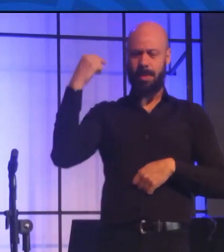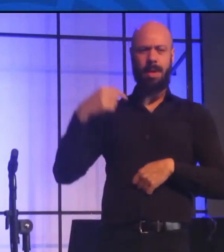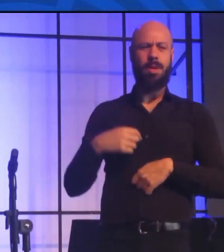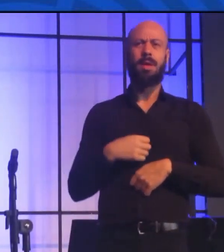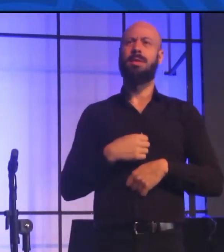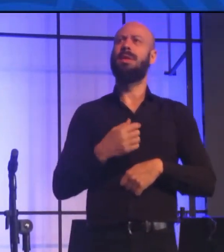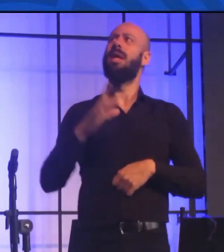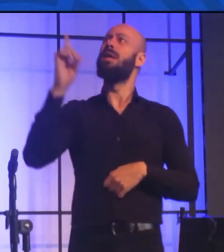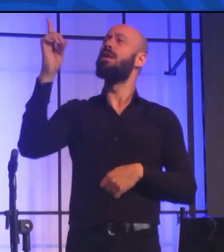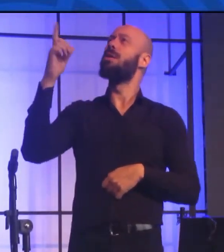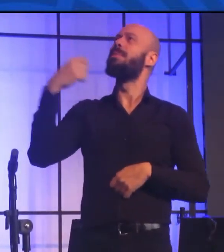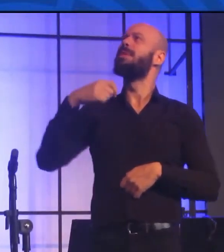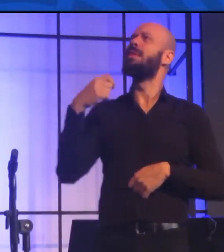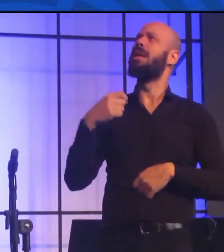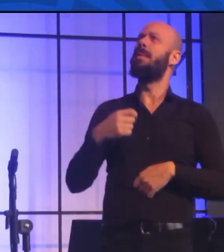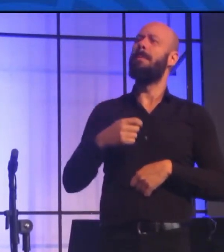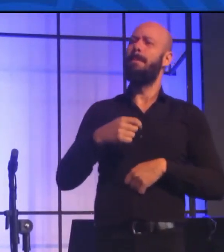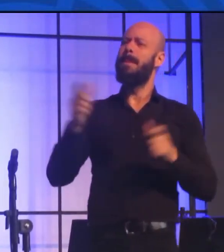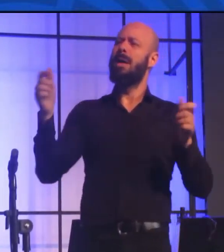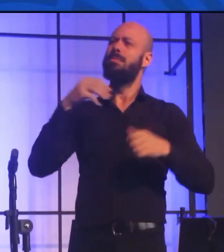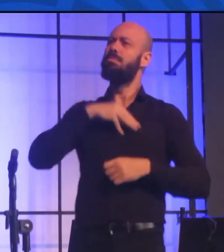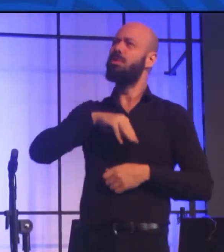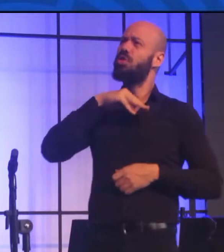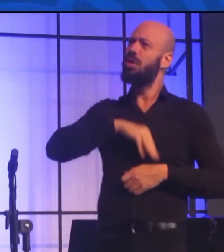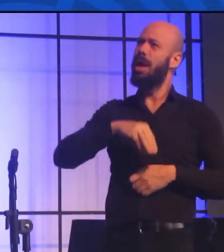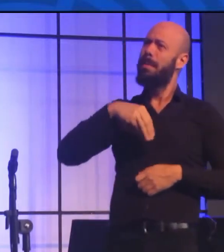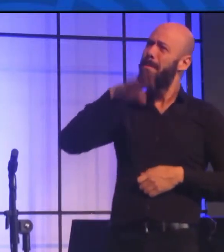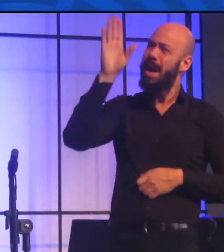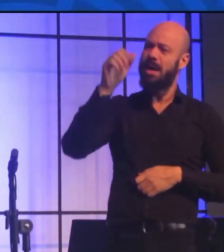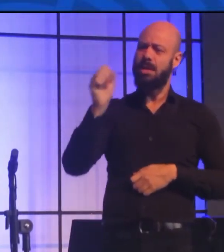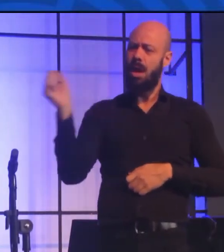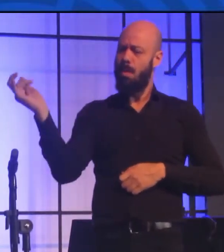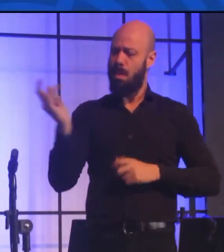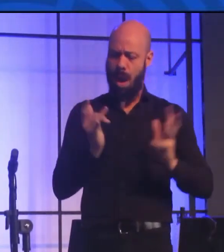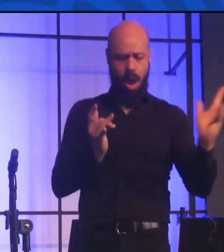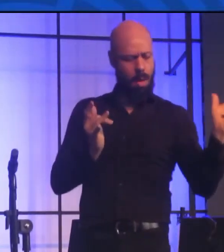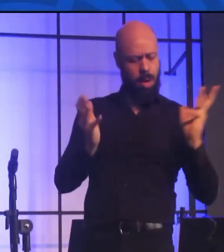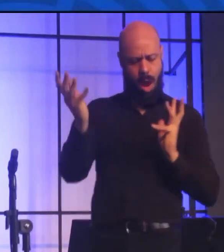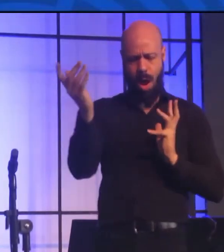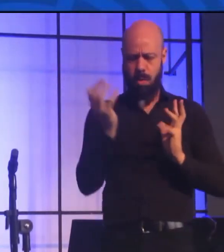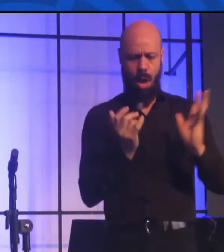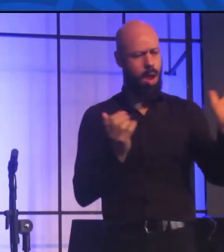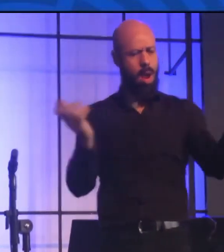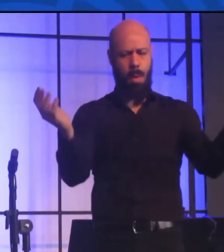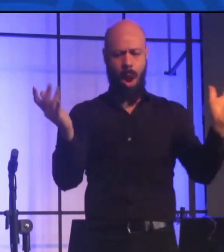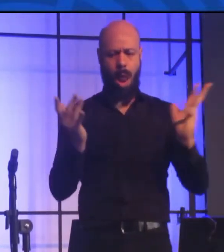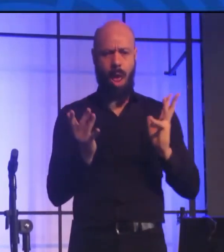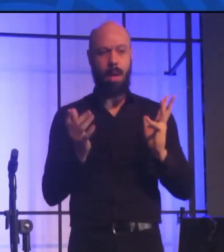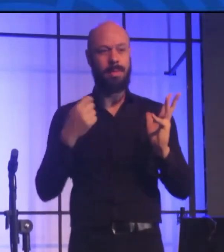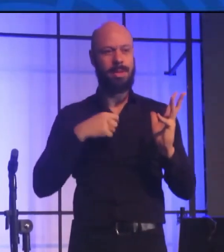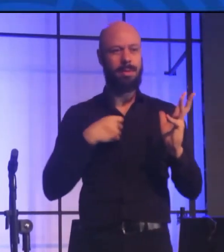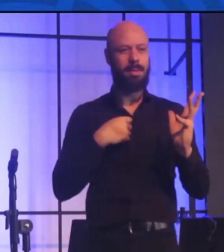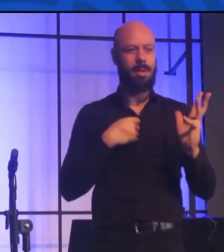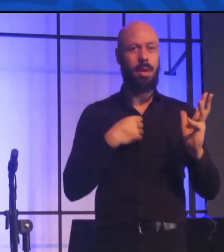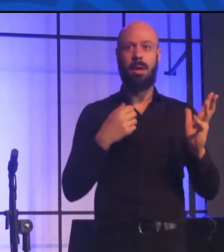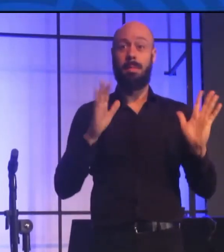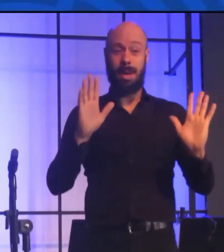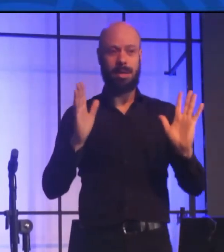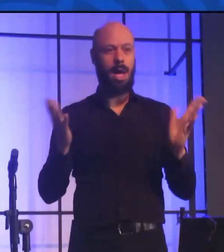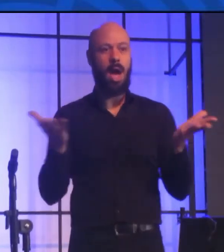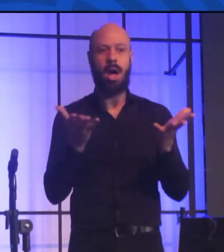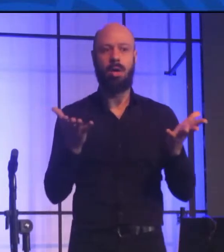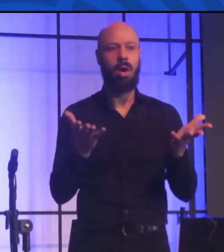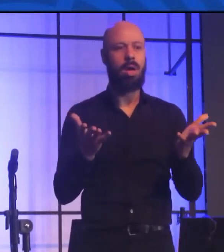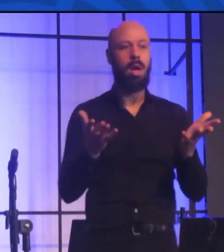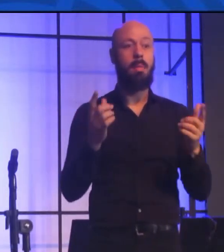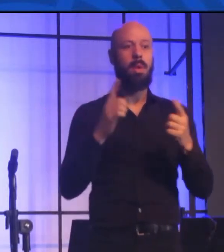de mais homens que se interessem pela palavra de Deus. Nós precisamos de mais missionários. E agora eles estão